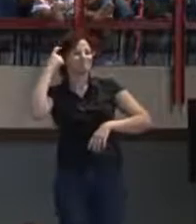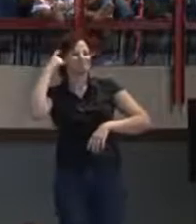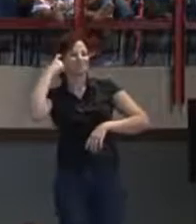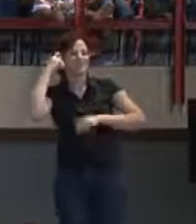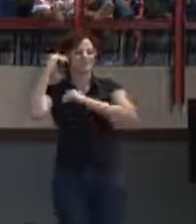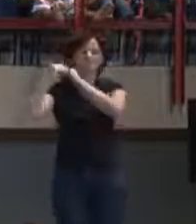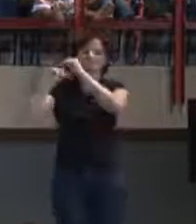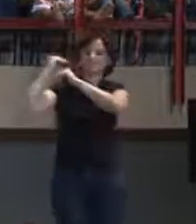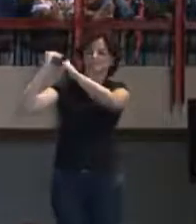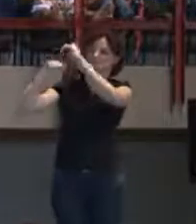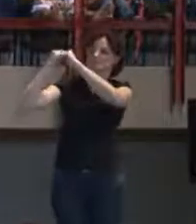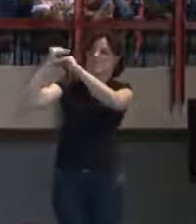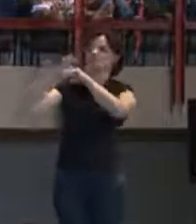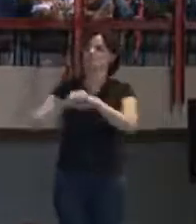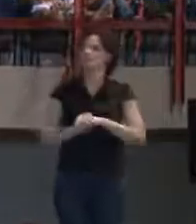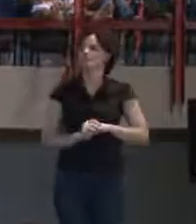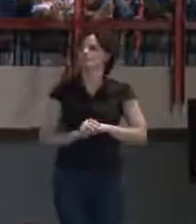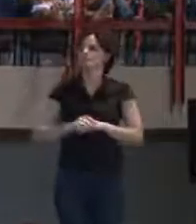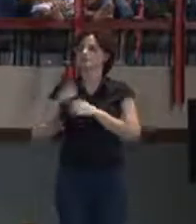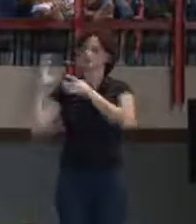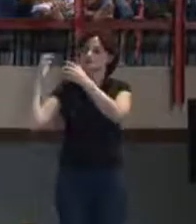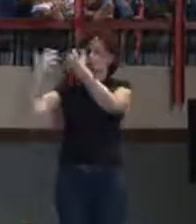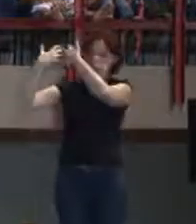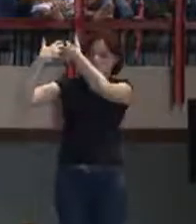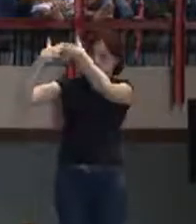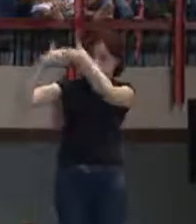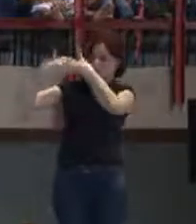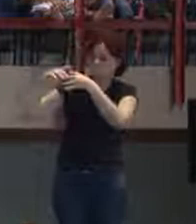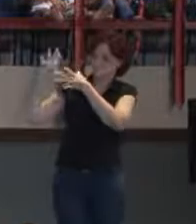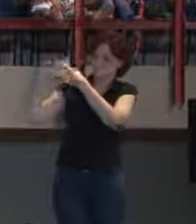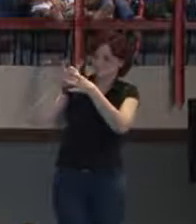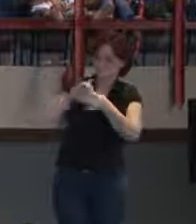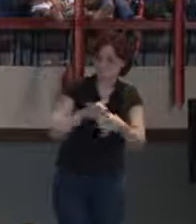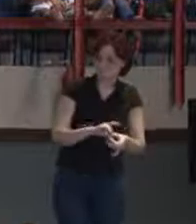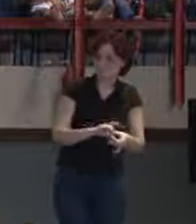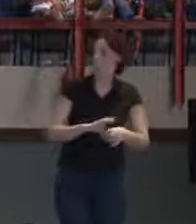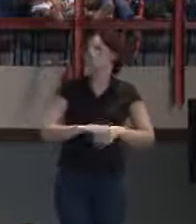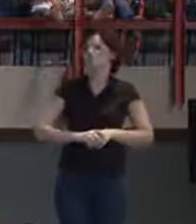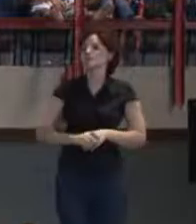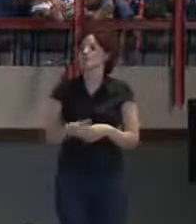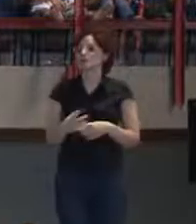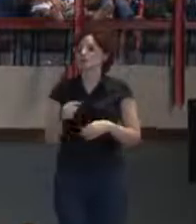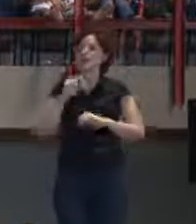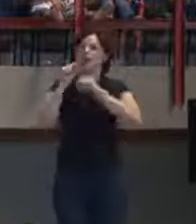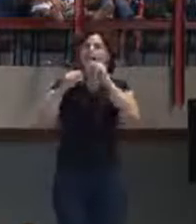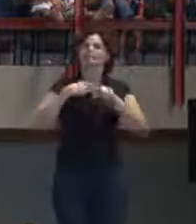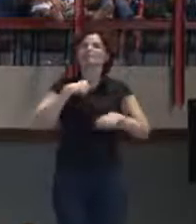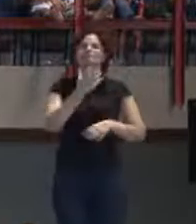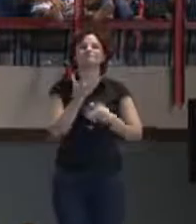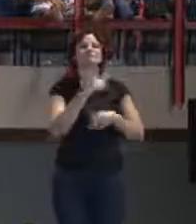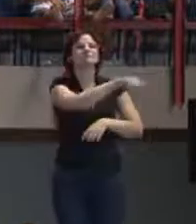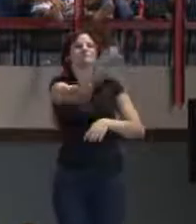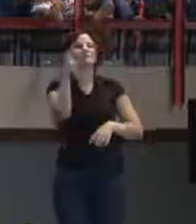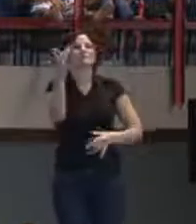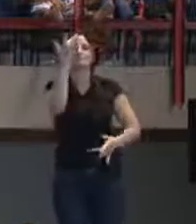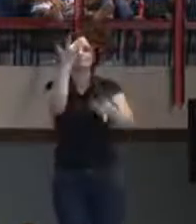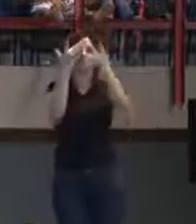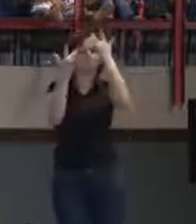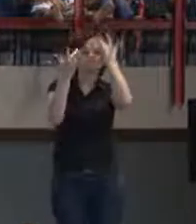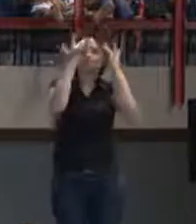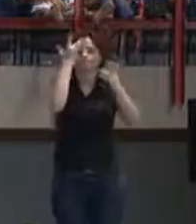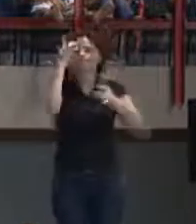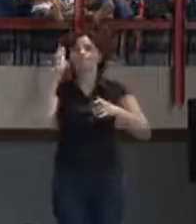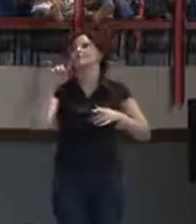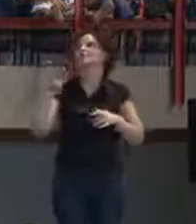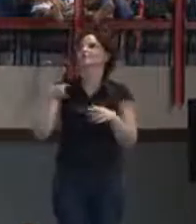Deus. O que é importante que vocês guardem é um assunto que eu já falei um pouquinho e uma coisa que eu vou tocar. Duas coisas